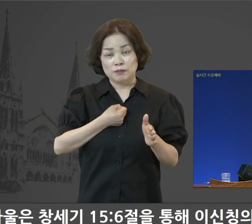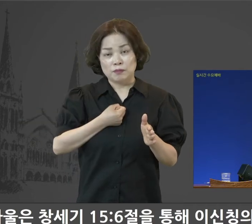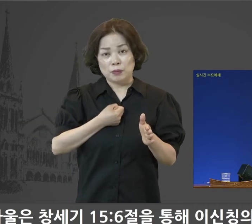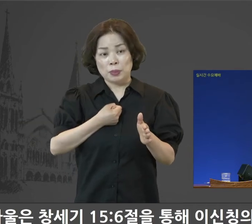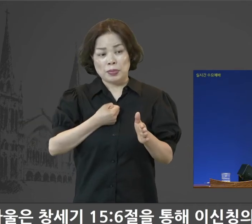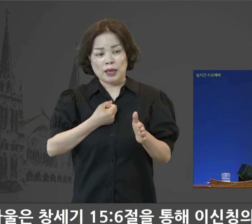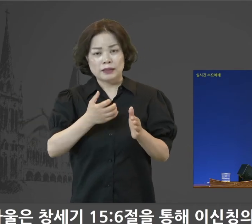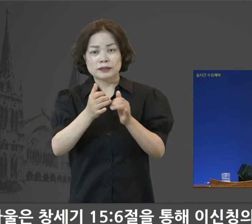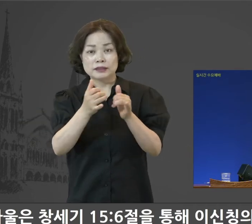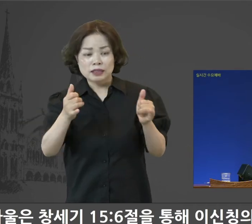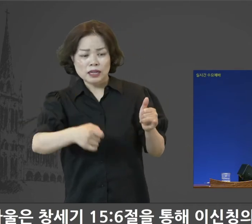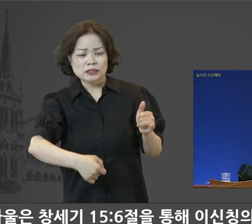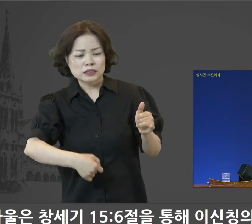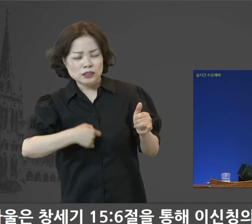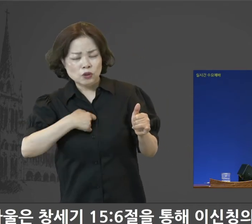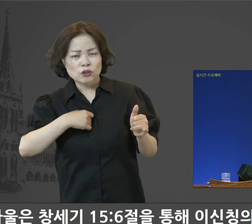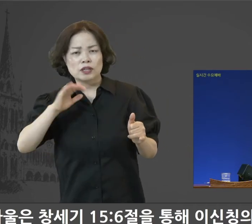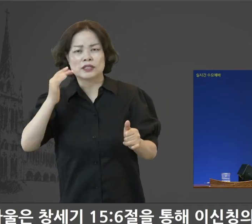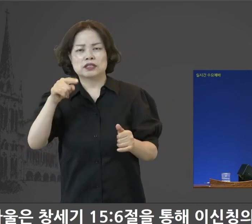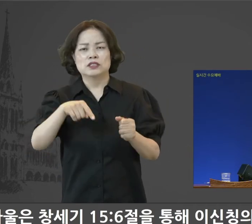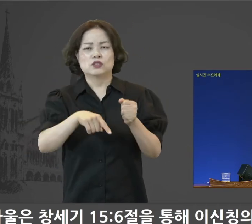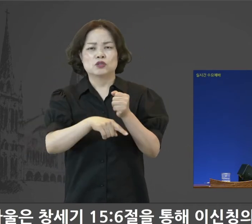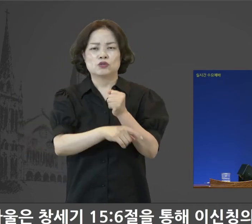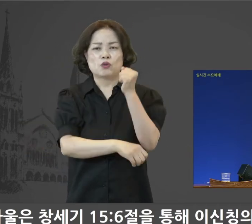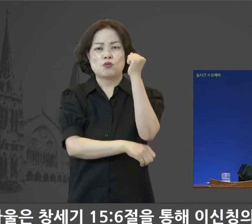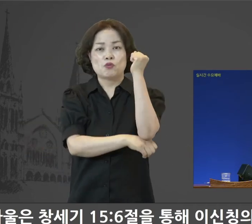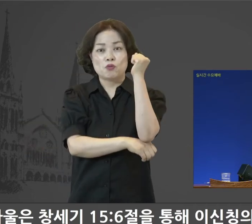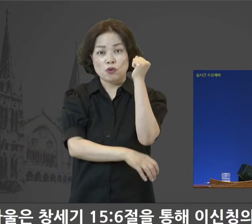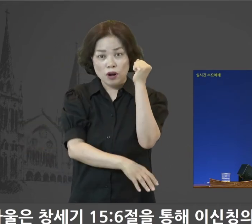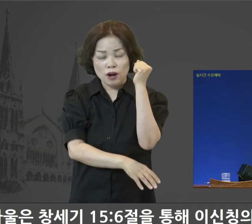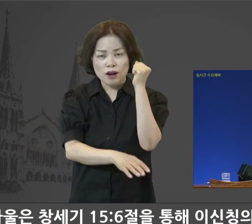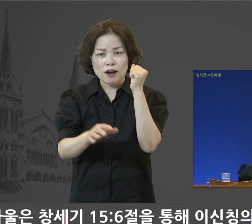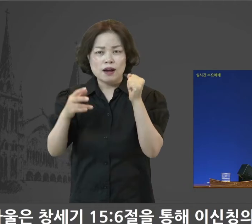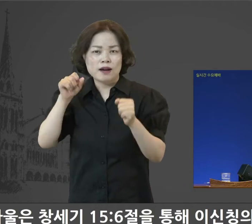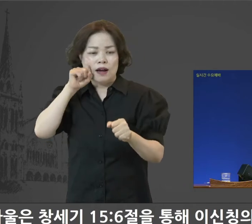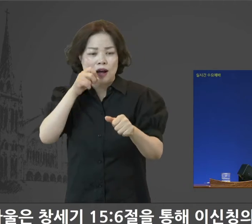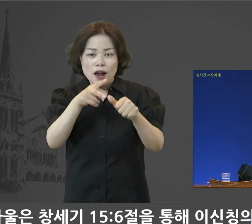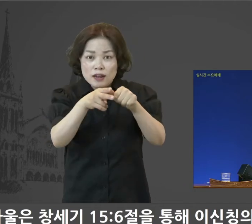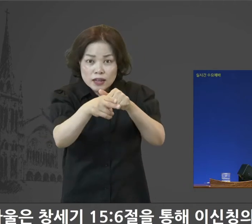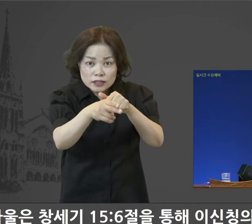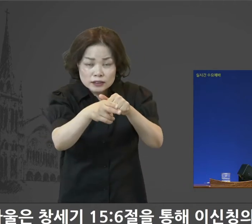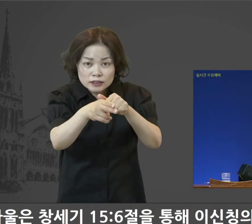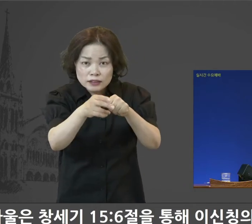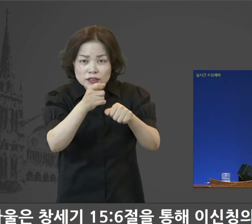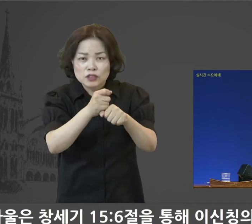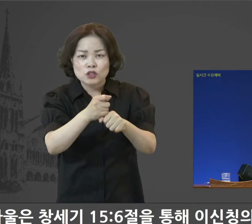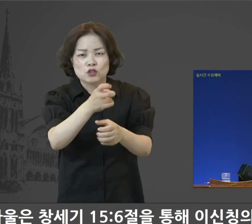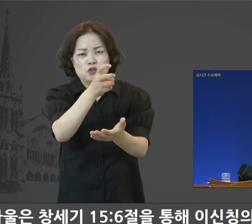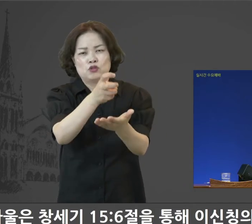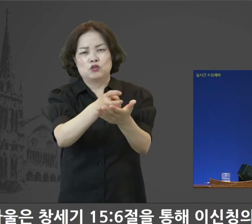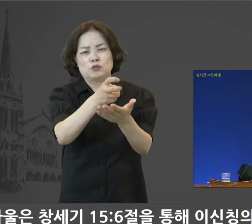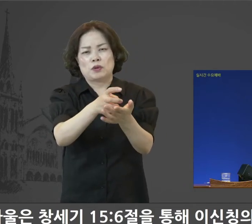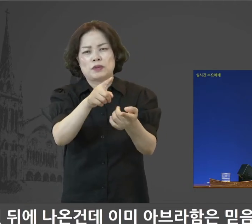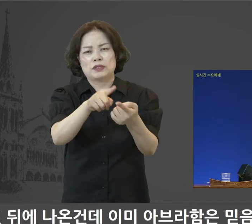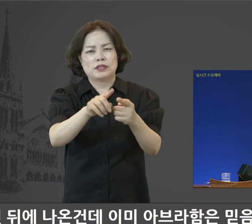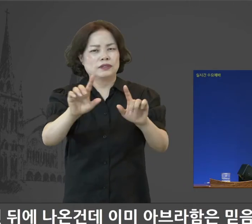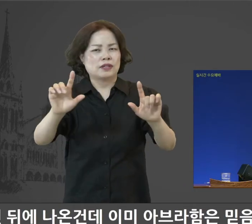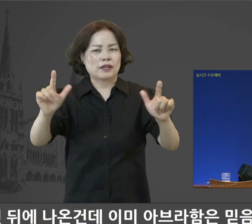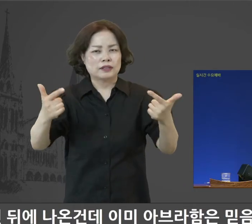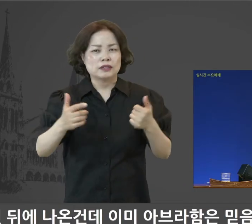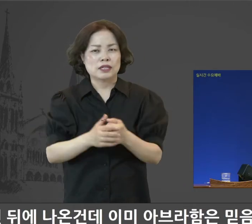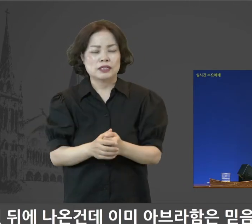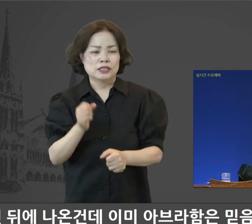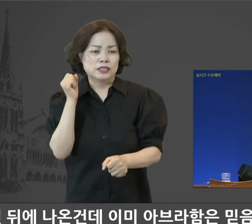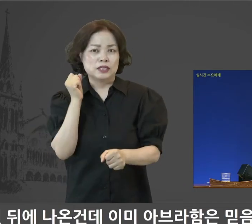즉 사람이 의롭게 되는 것은 원천적으로 할례라든지 혹은 율법에 의해서 되는 것이 아니라